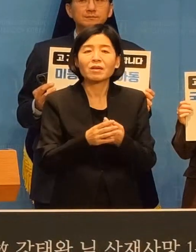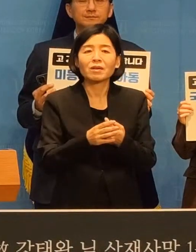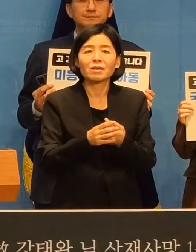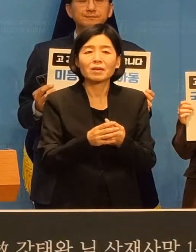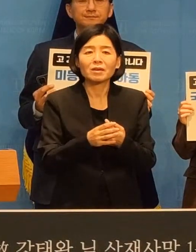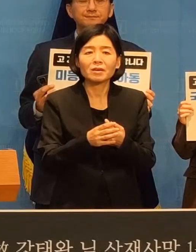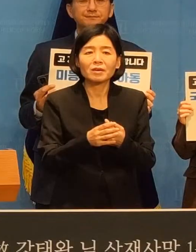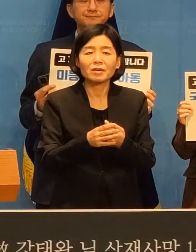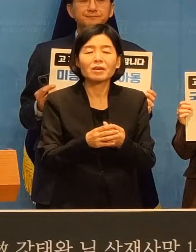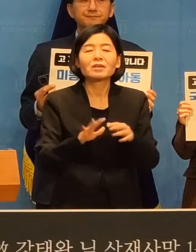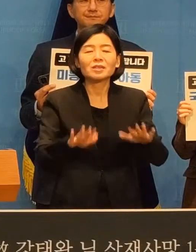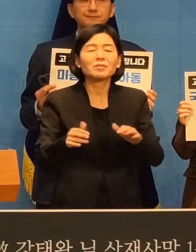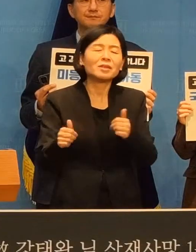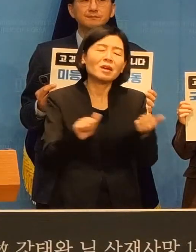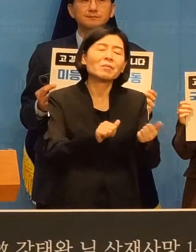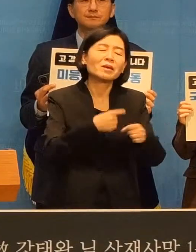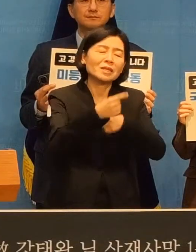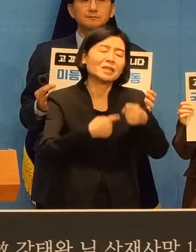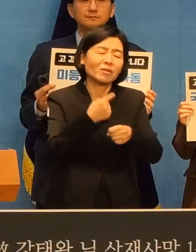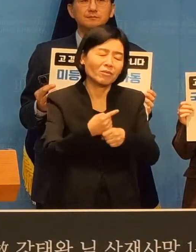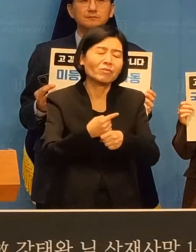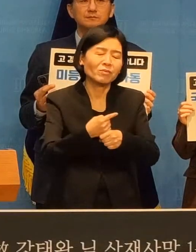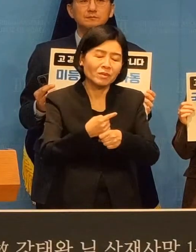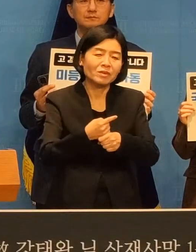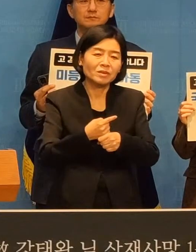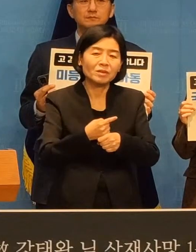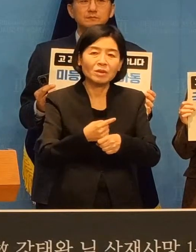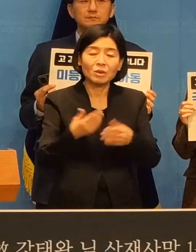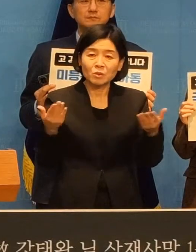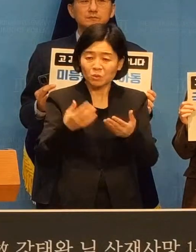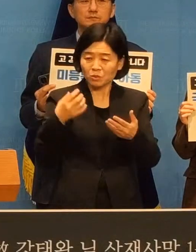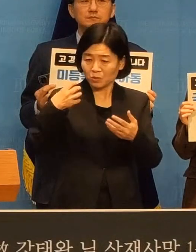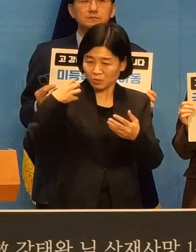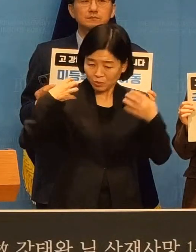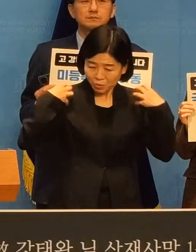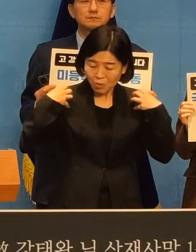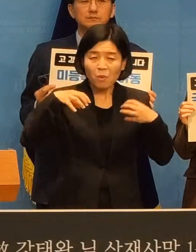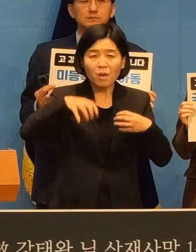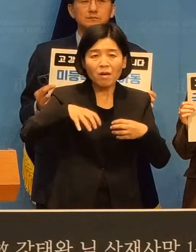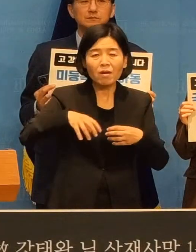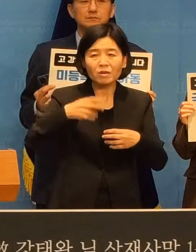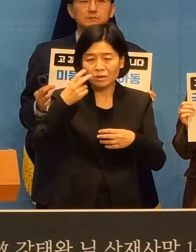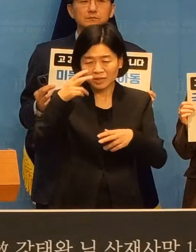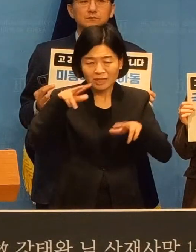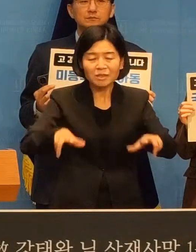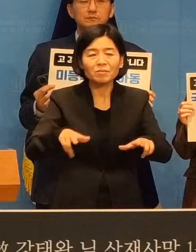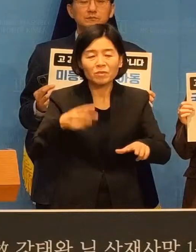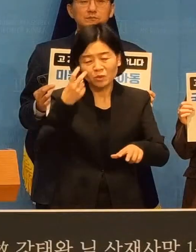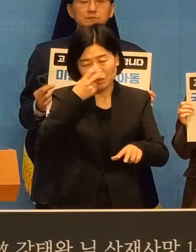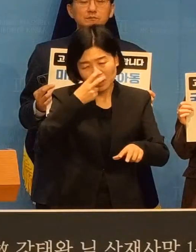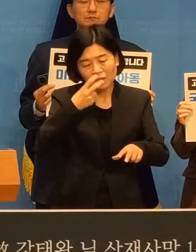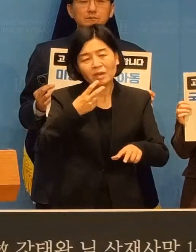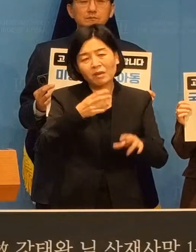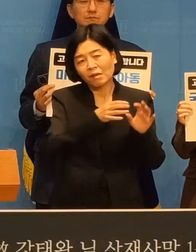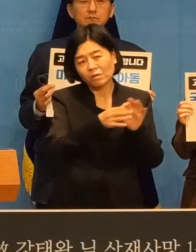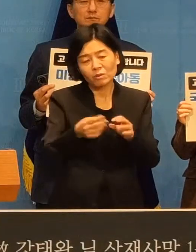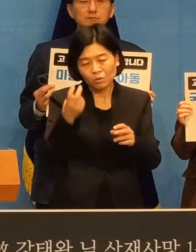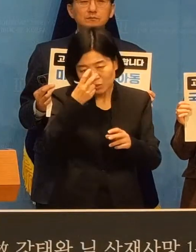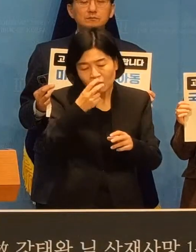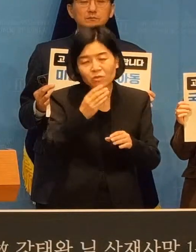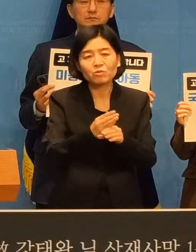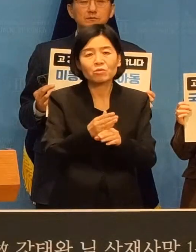1년 되는데 노동장내에서 아직 조사 중이라고만 해요. 2년에